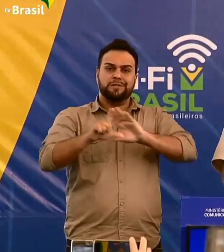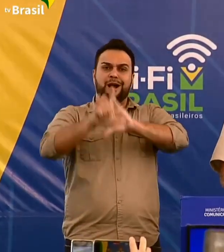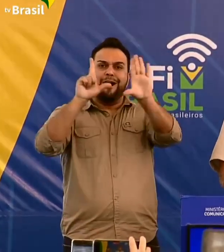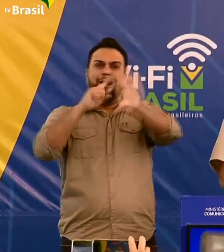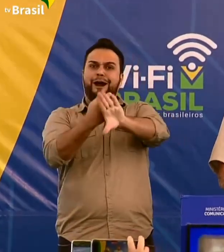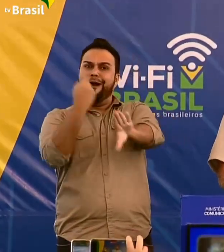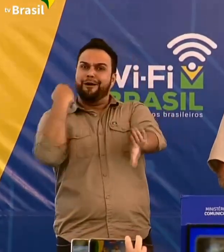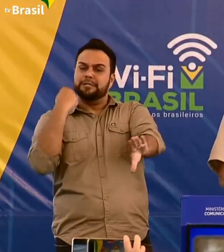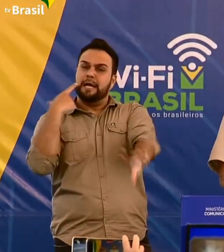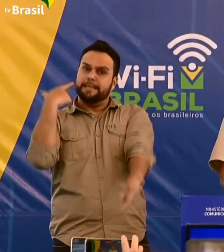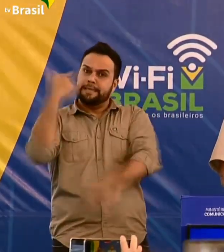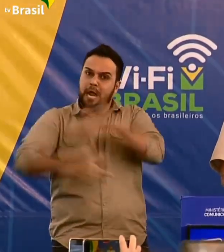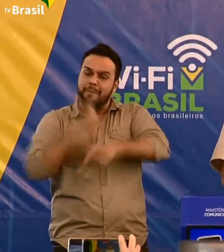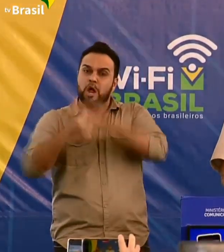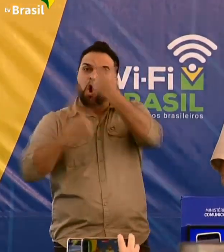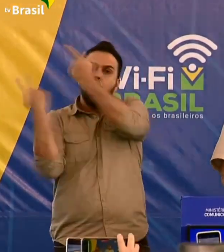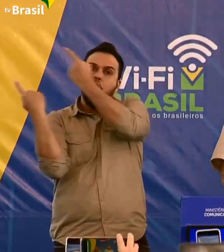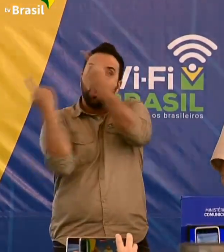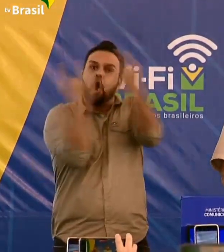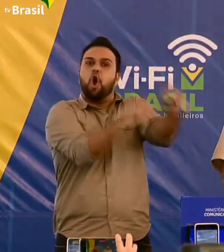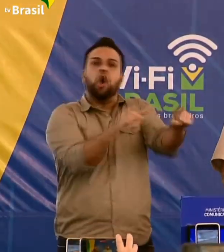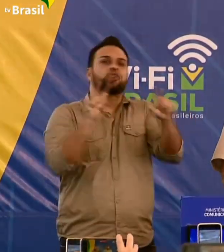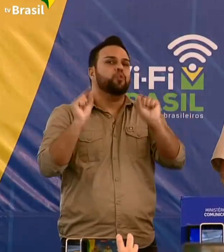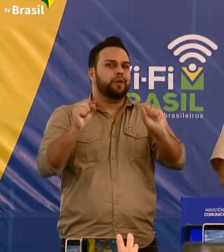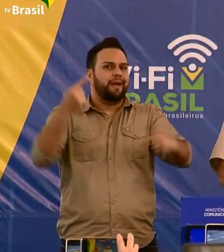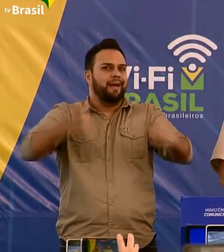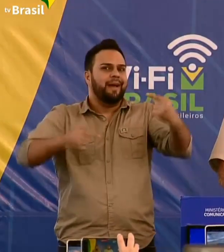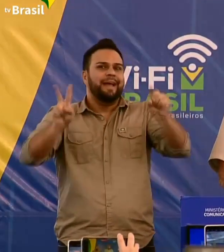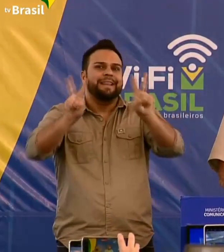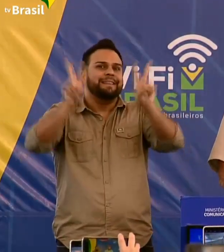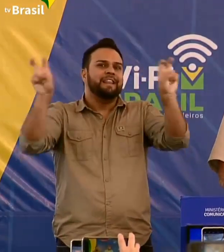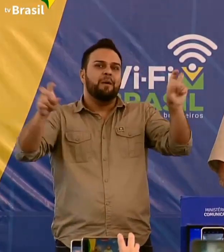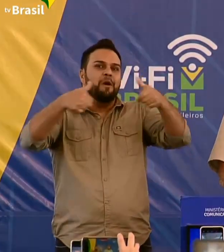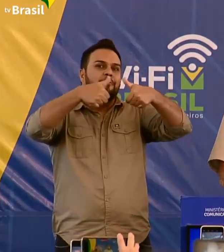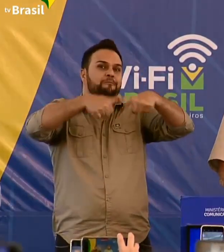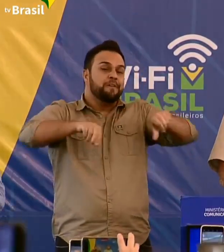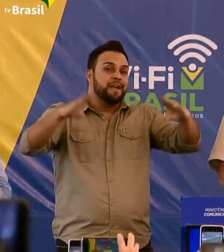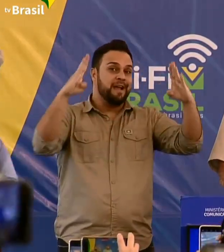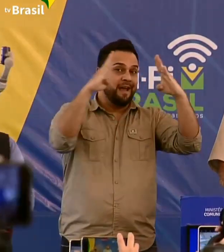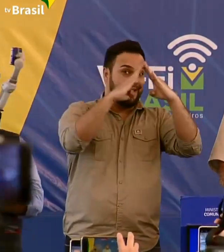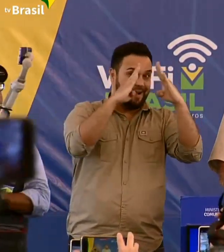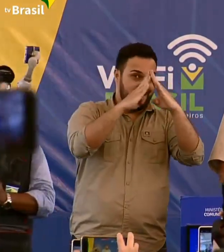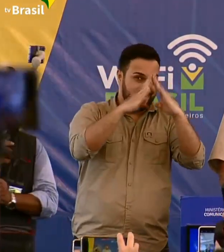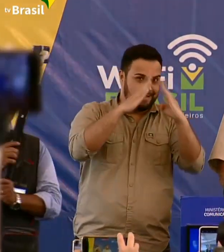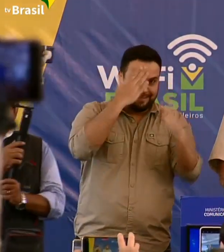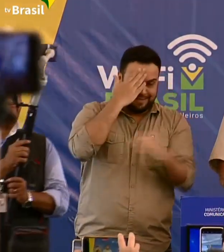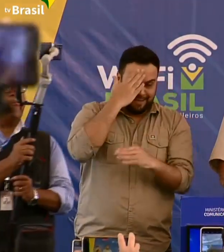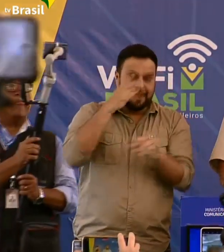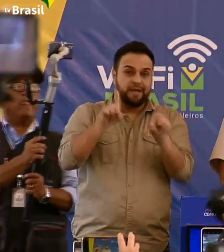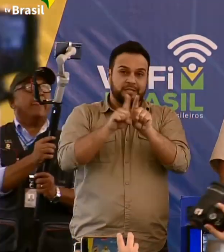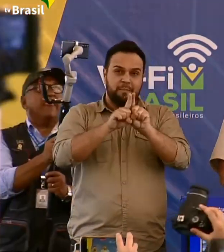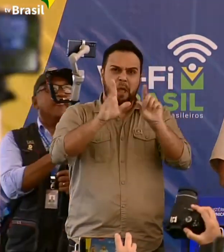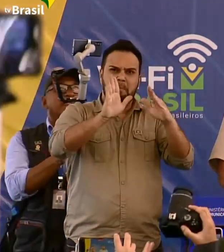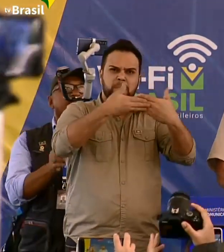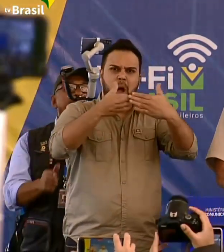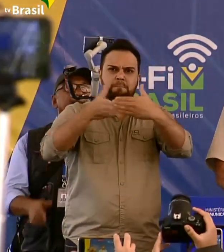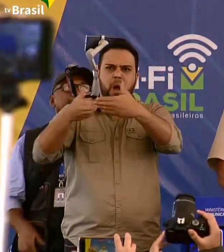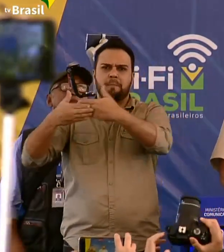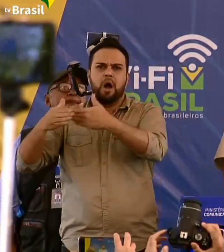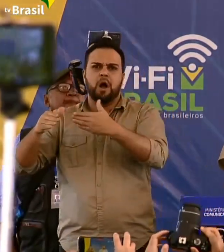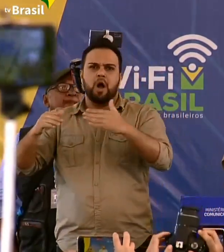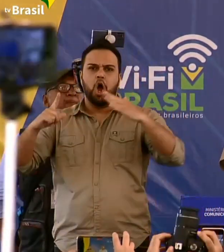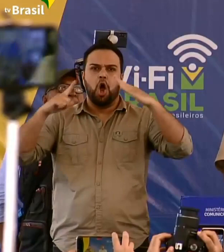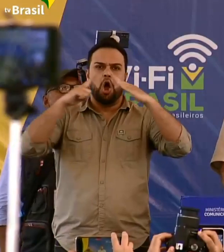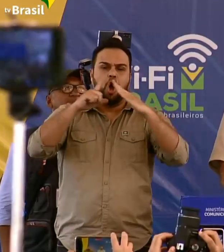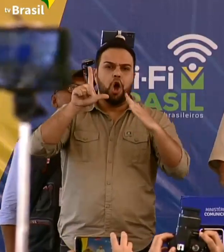praia vamos contra as políticas de lock Down a pedir fechar tudo